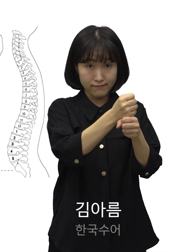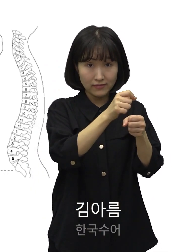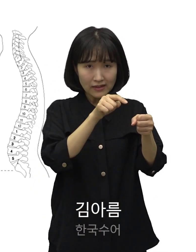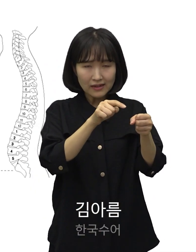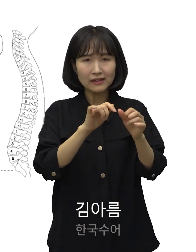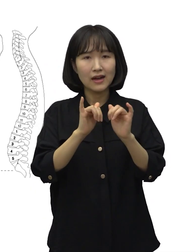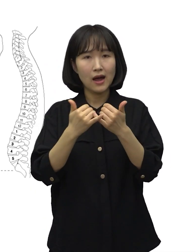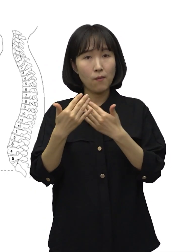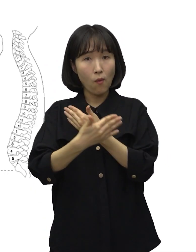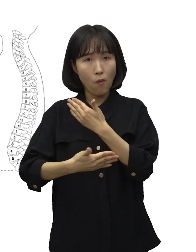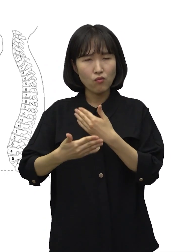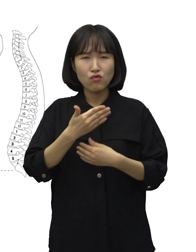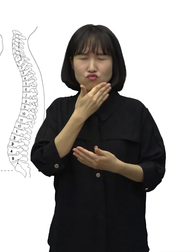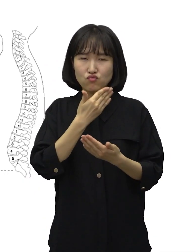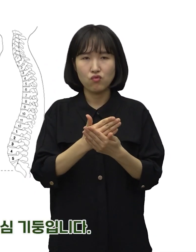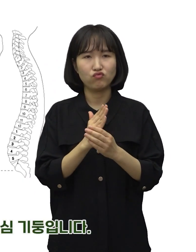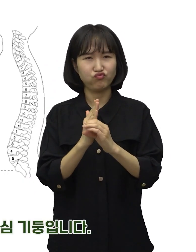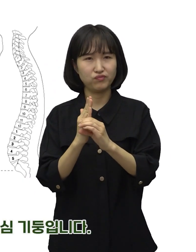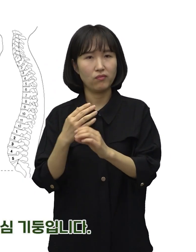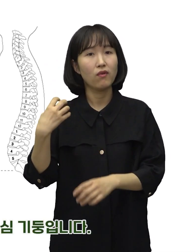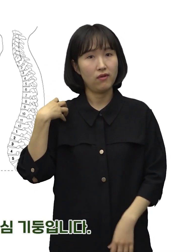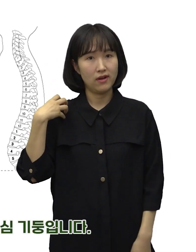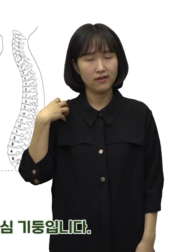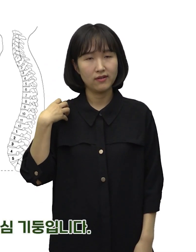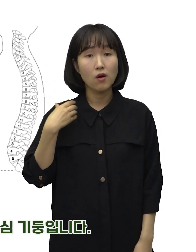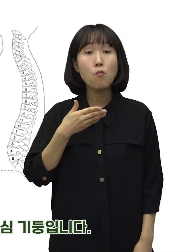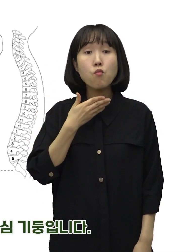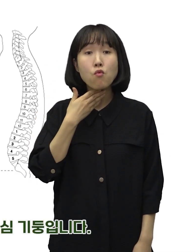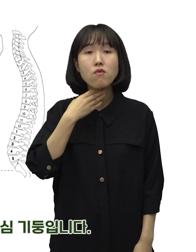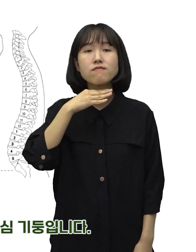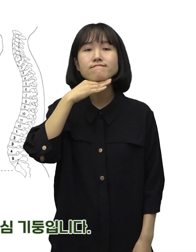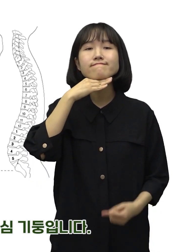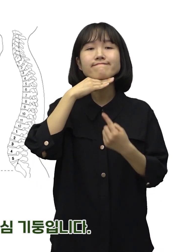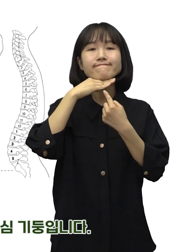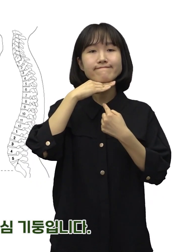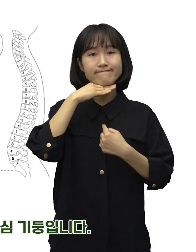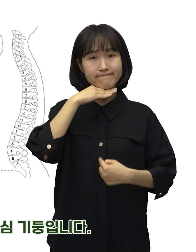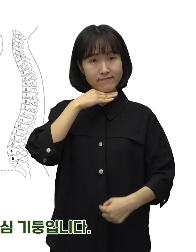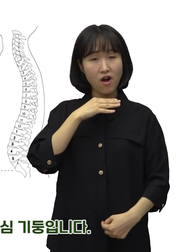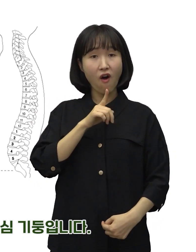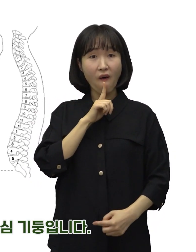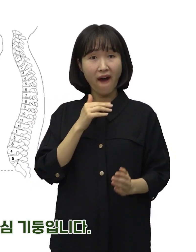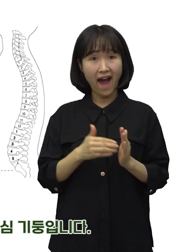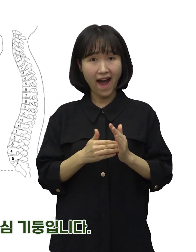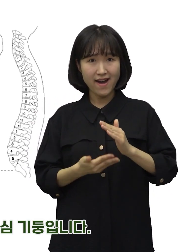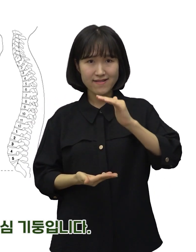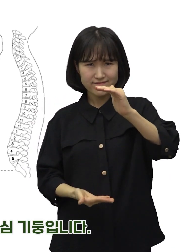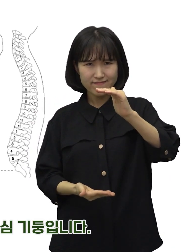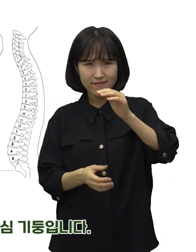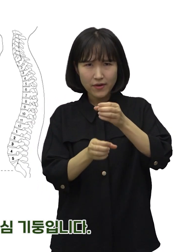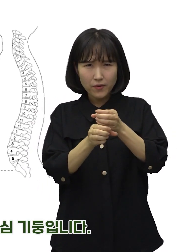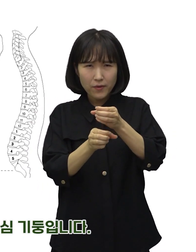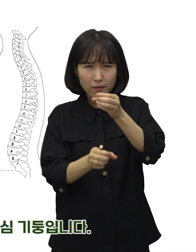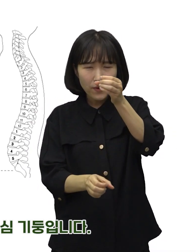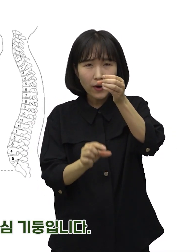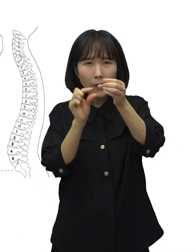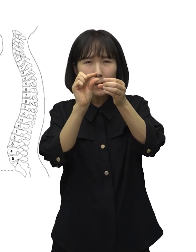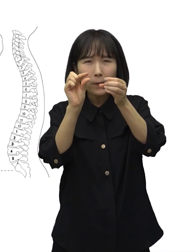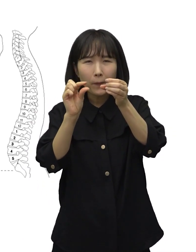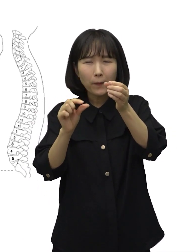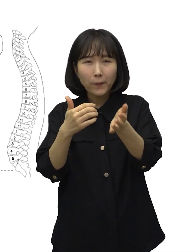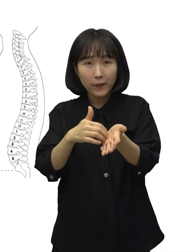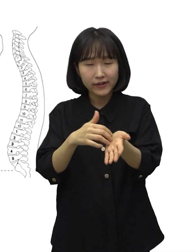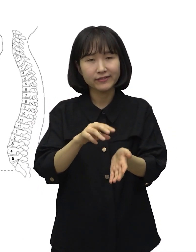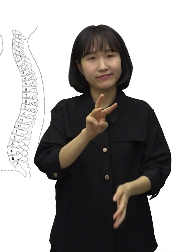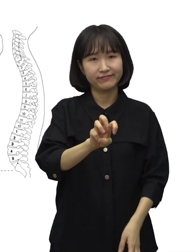척추는 우리 몸의 중심입니다. 목에서 엉덩이까지 길게 뻗어 있는 몸의 중심 기둥입니다.